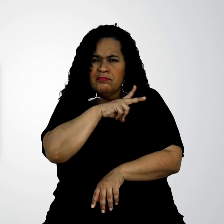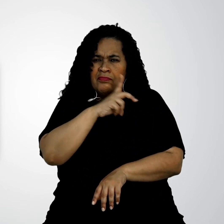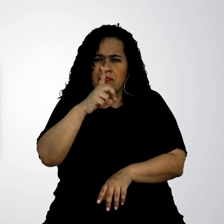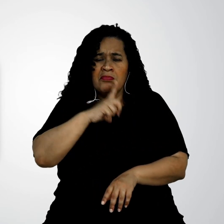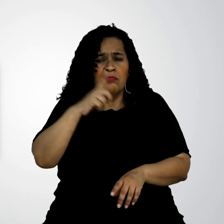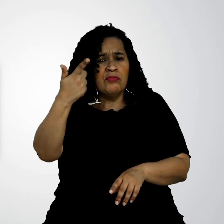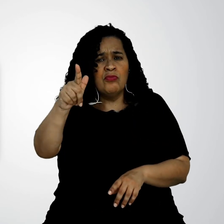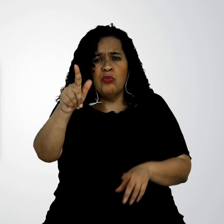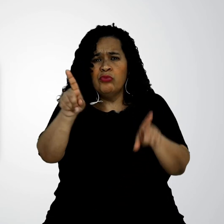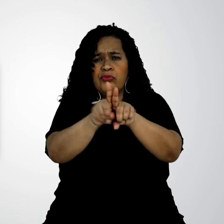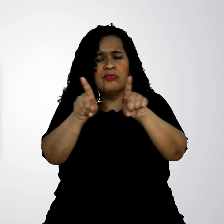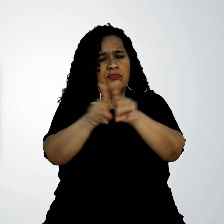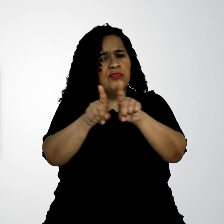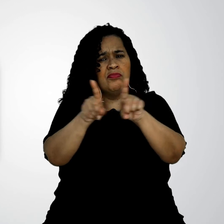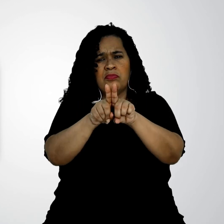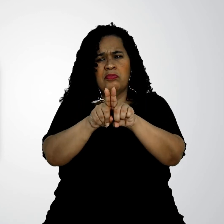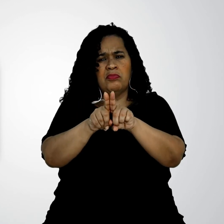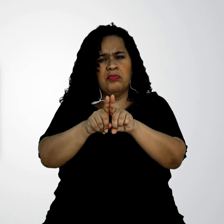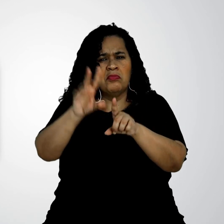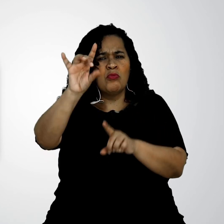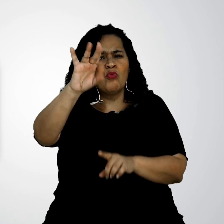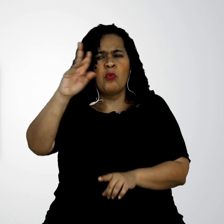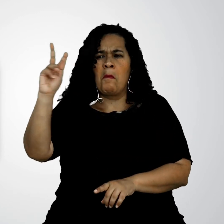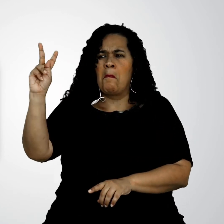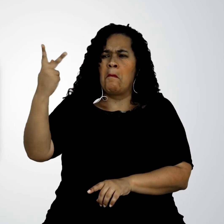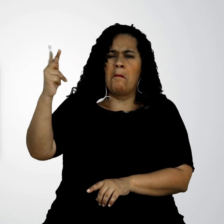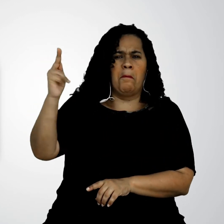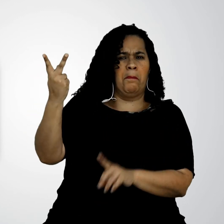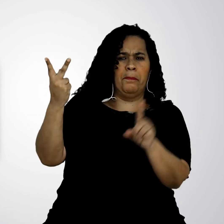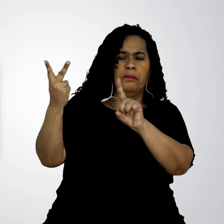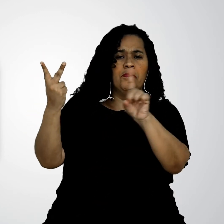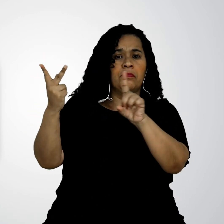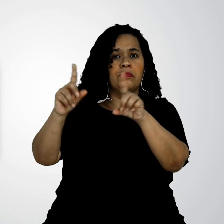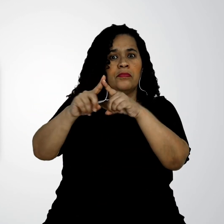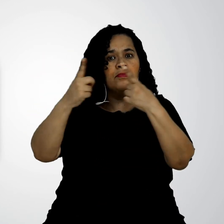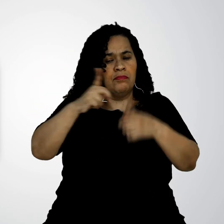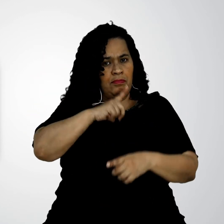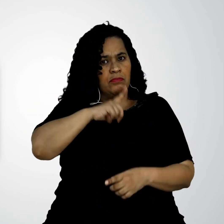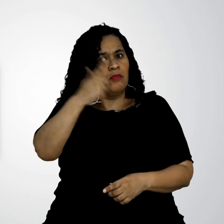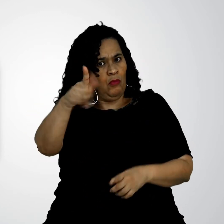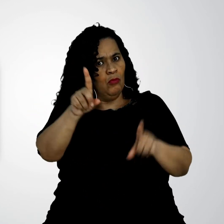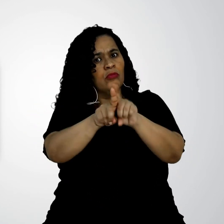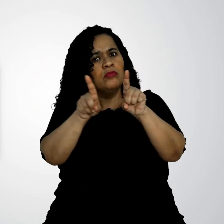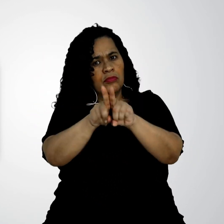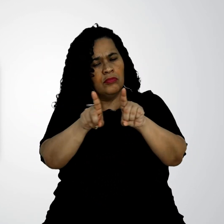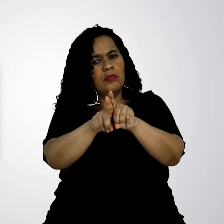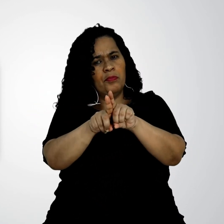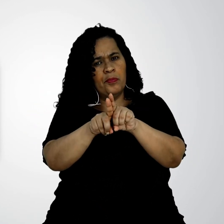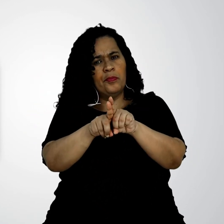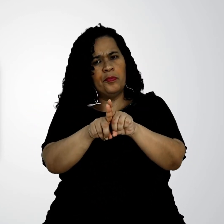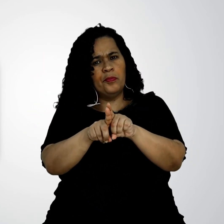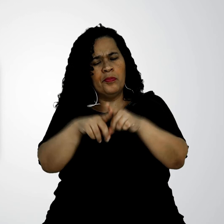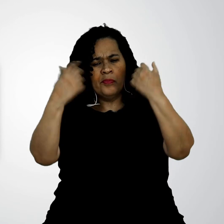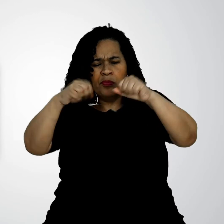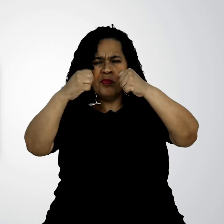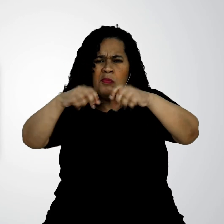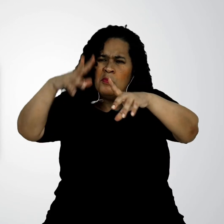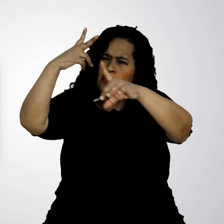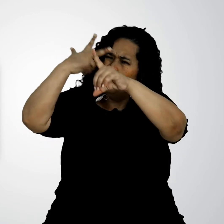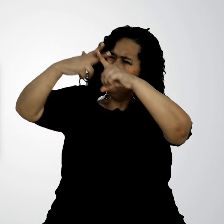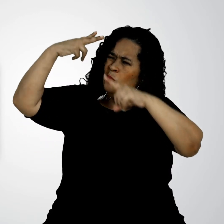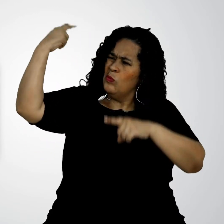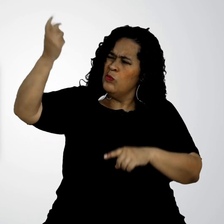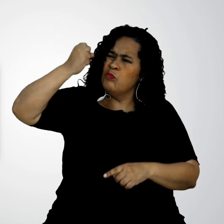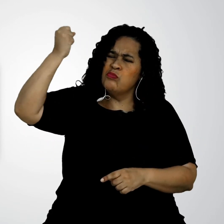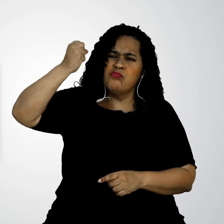outras questões a serem vencidas também dentro desse contexto. E a gente precisa vencer, porque não é à toa que o diabo é chamado